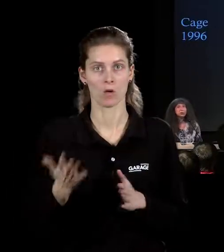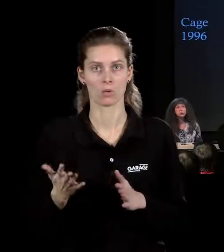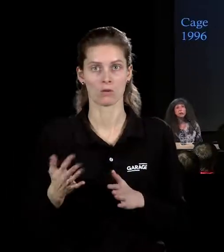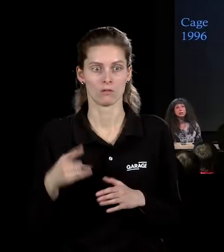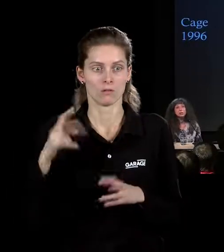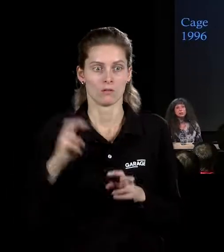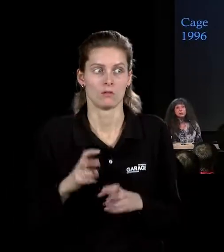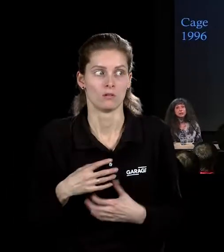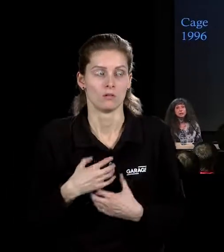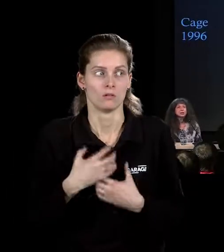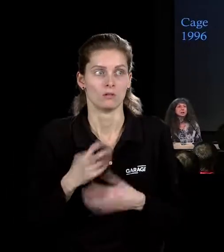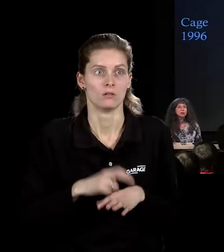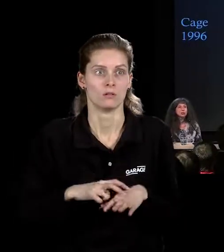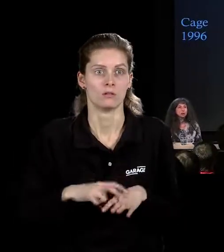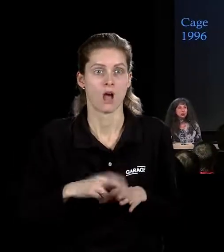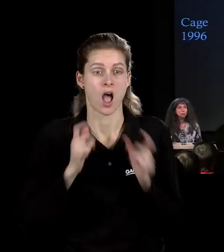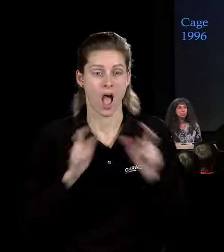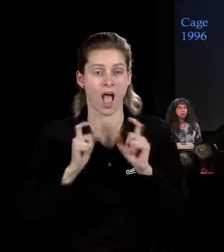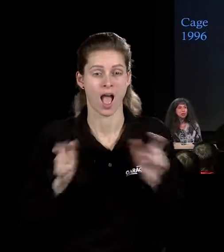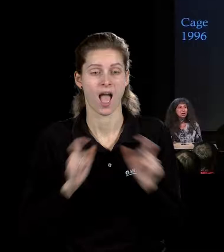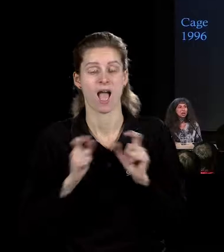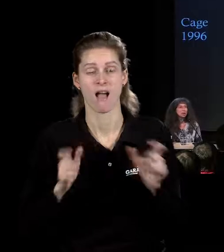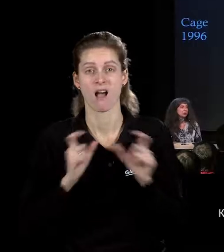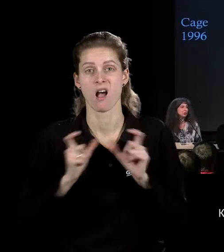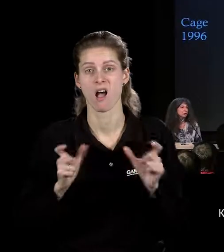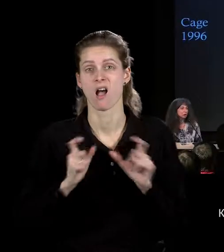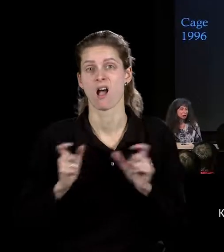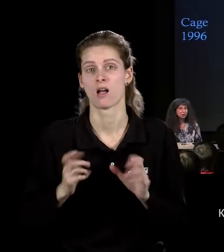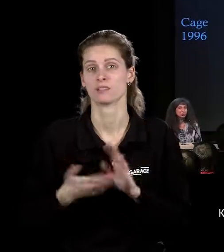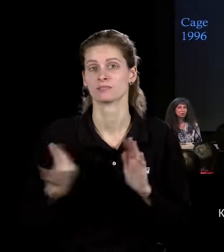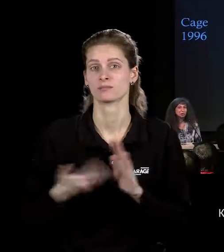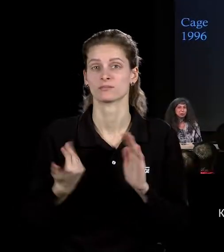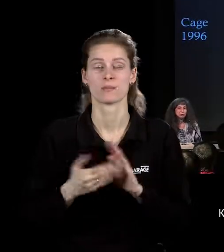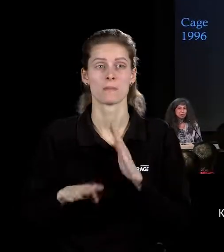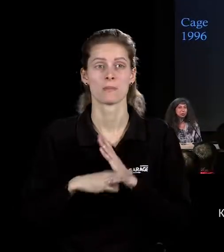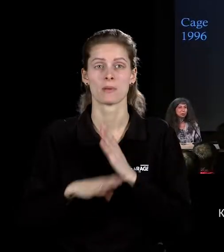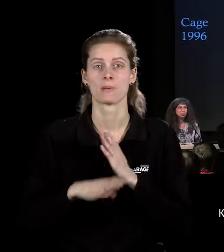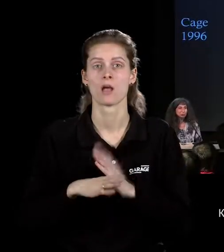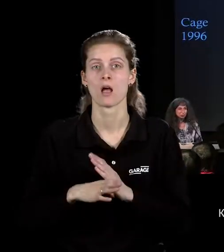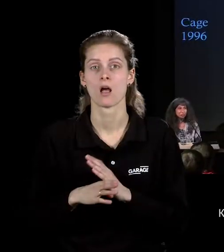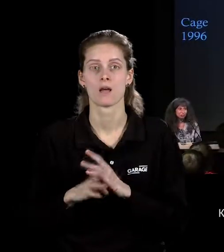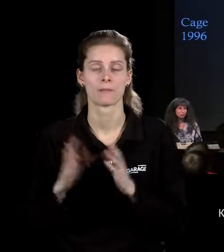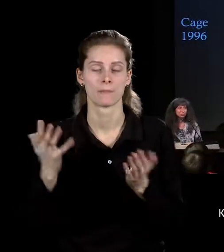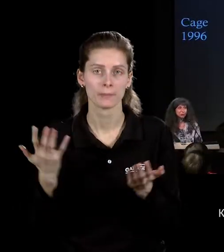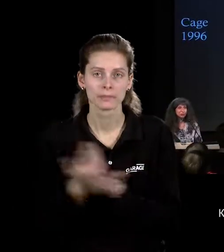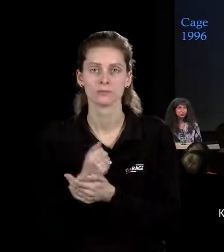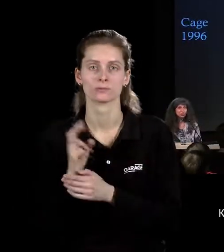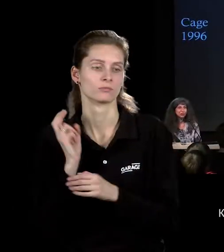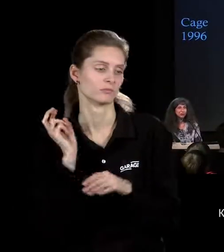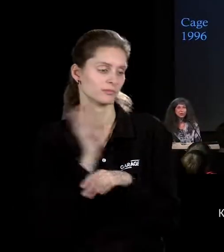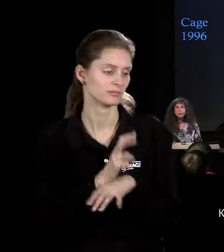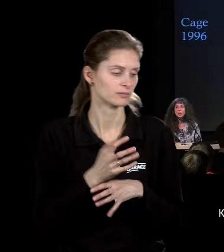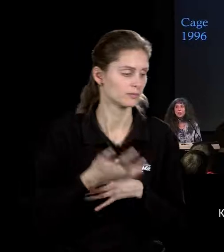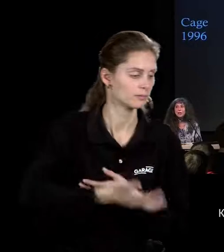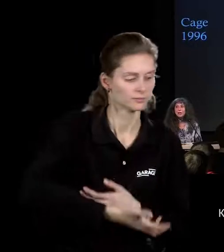напала страшная паника, естественно, и он стал кричать, звать на помощь. К счастью, там кто-то пришел, кто его высвободил из